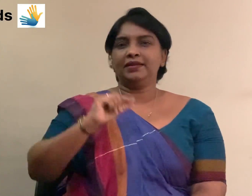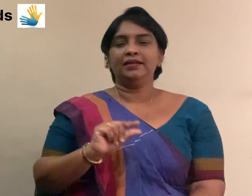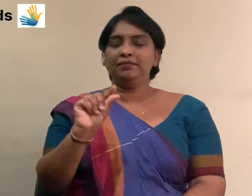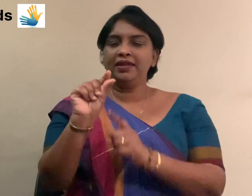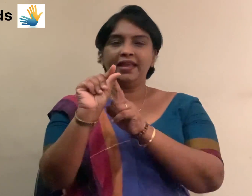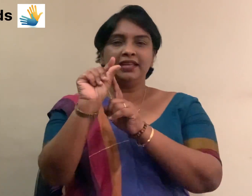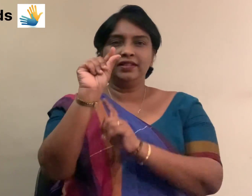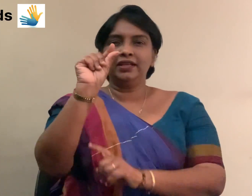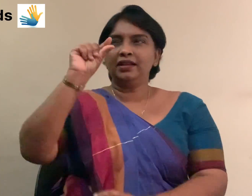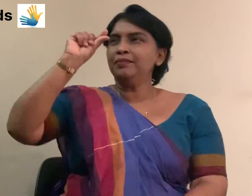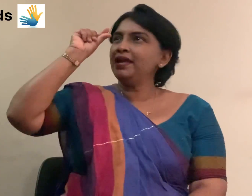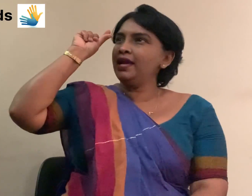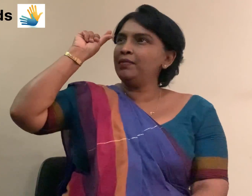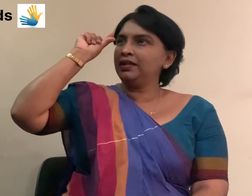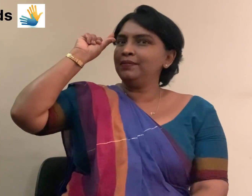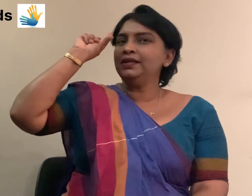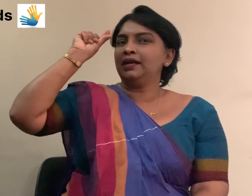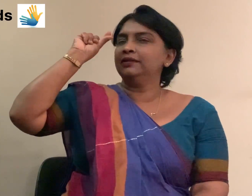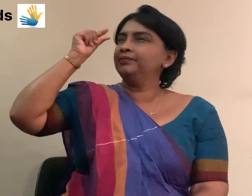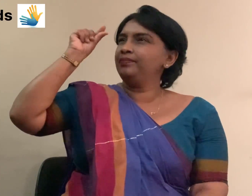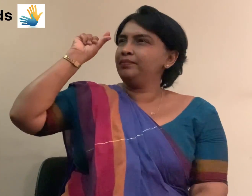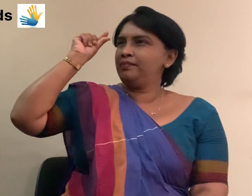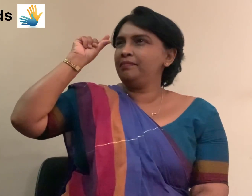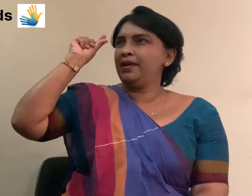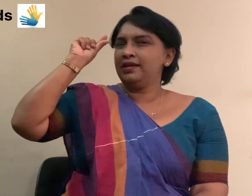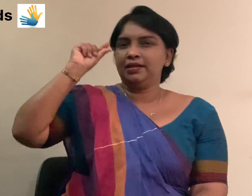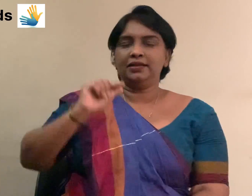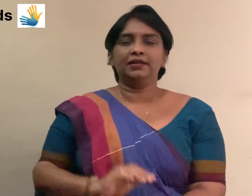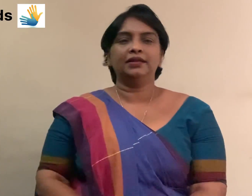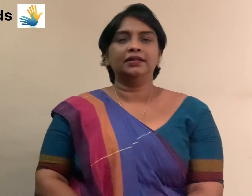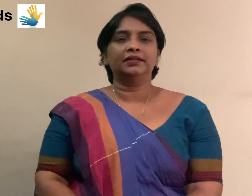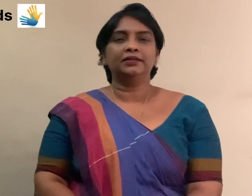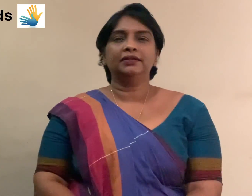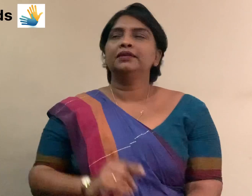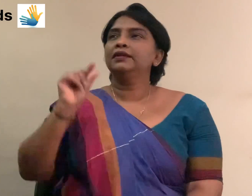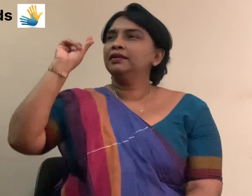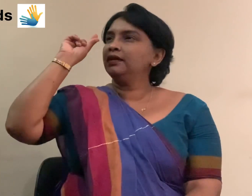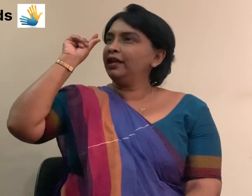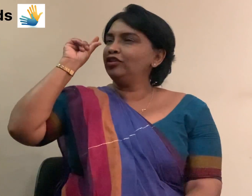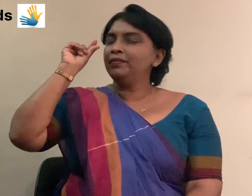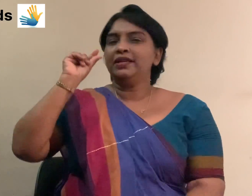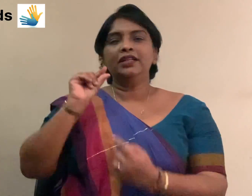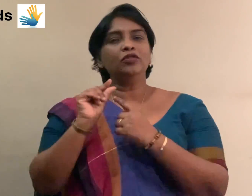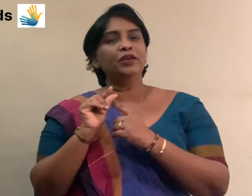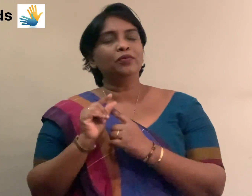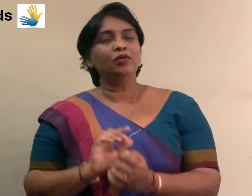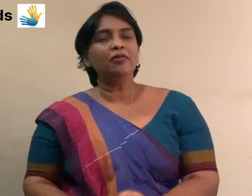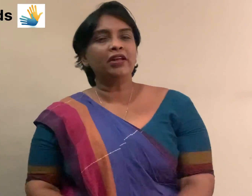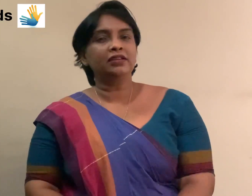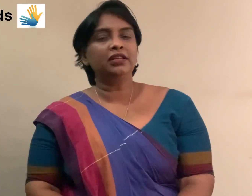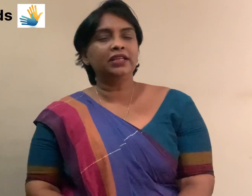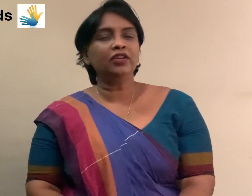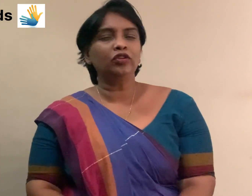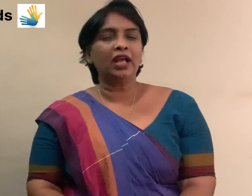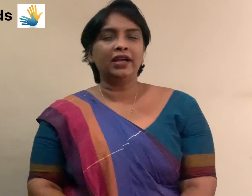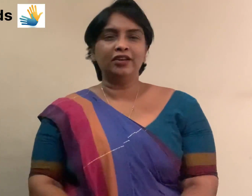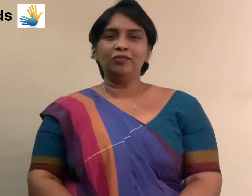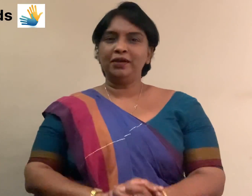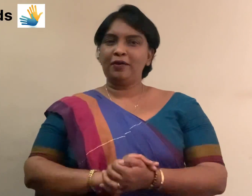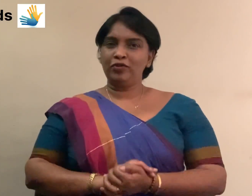මේ ඇඟිලි දෙක මේ ඇහැ මට්ටමට ගන්න. මැණික්. එතන මේකෙදි ඔබට පුළුවන් වර්ණ ටික යොදා ගන්න. ඔබට පහුගිය